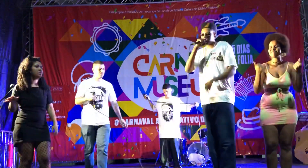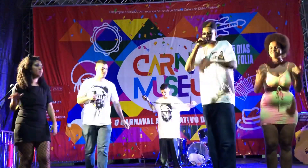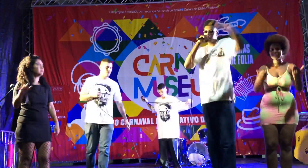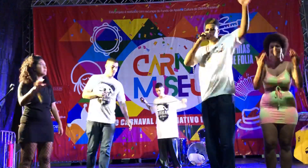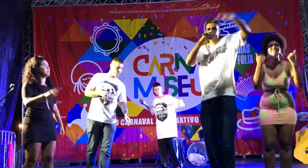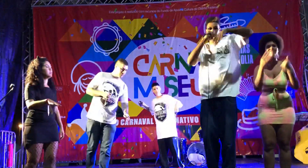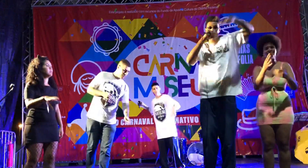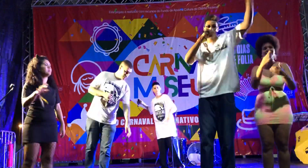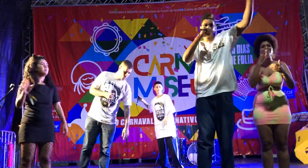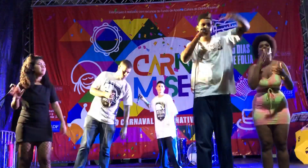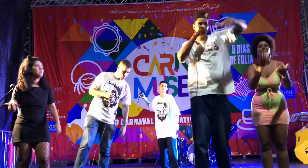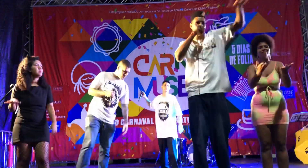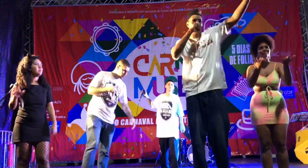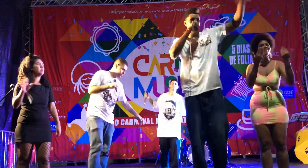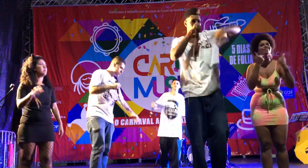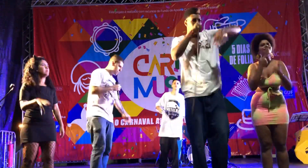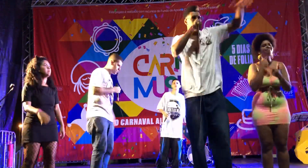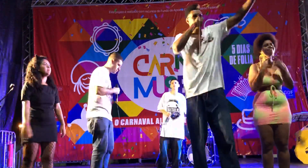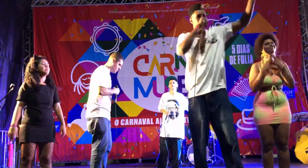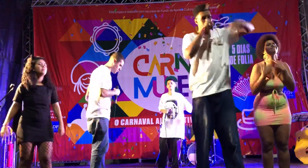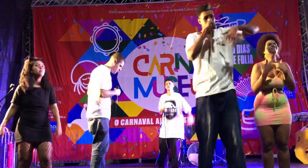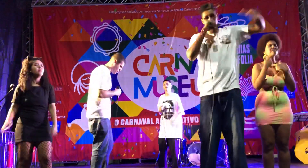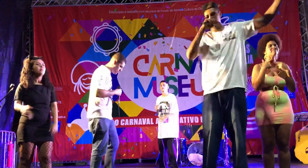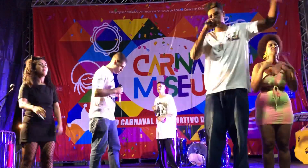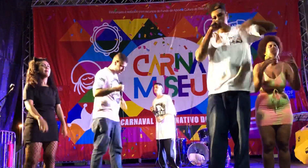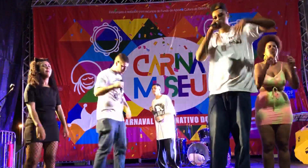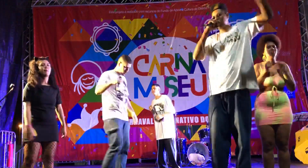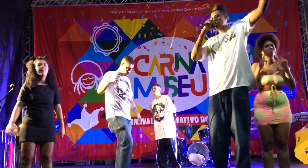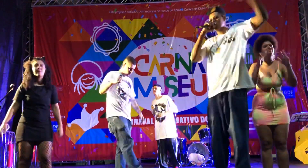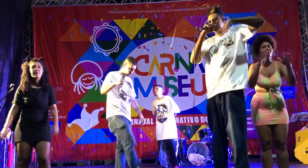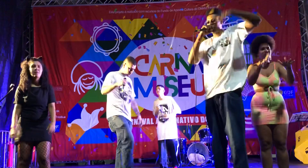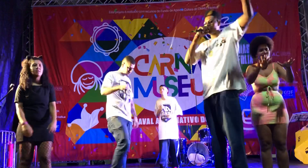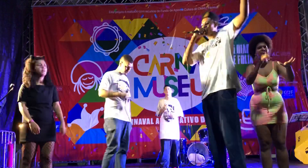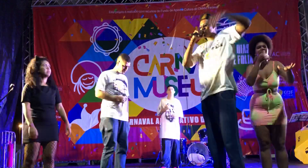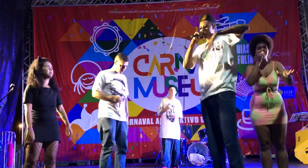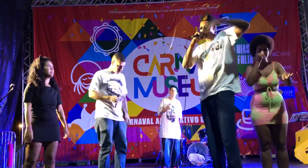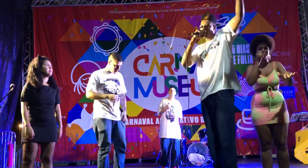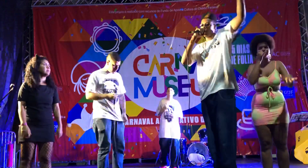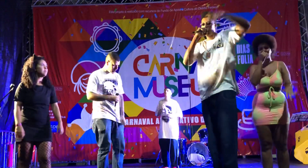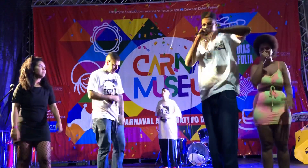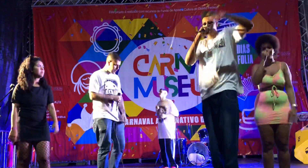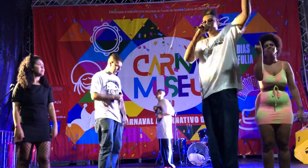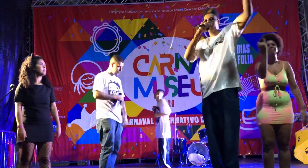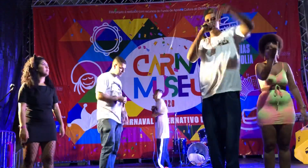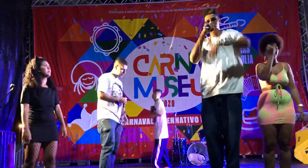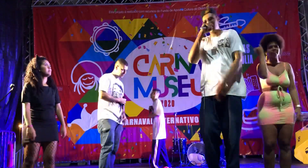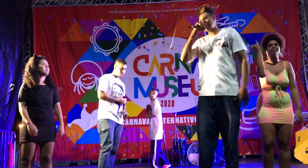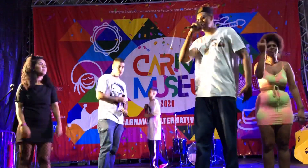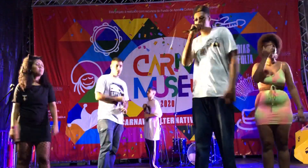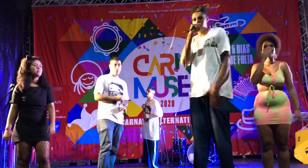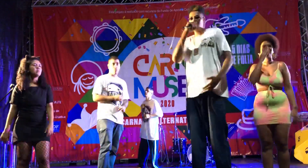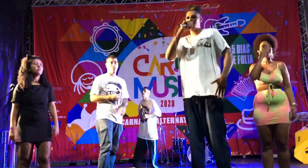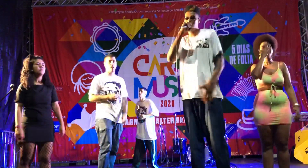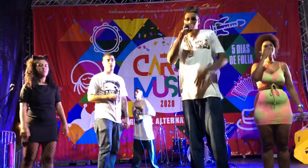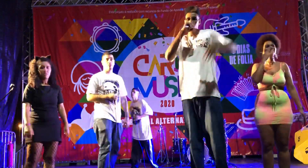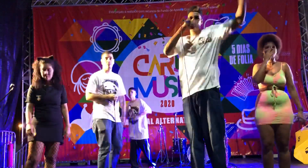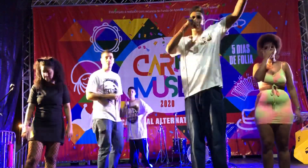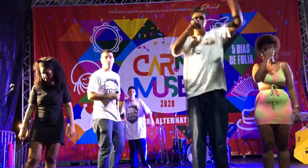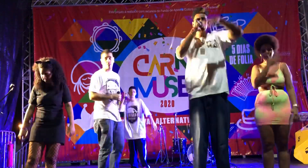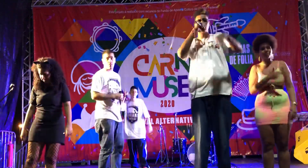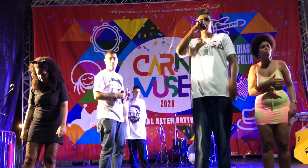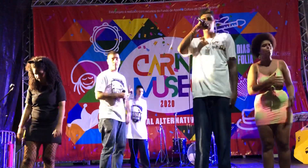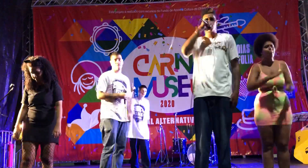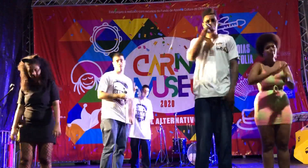Quem conhece, vem na vontade mesmo aí, geral. Passa energia, pô, de importante. Vem, vem. Aê,